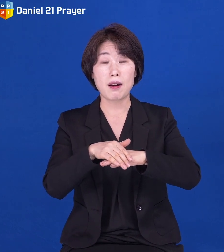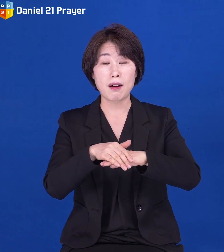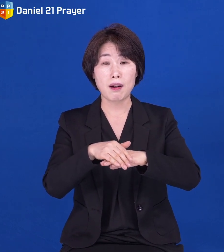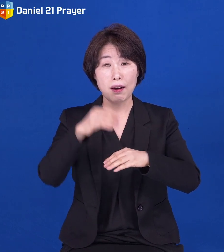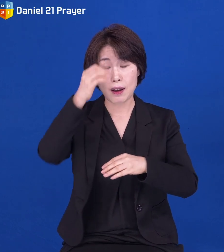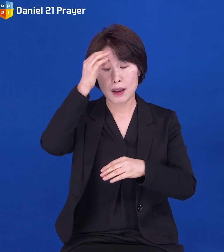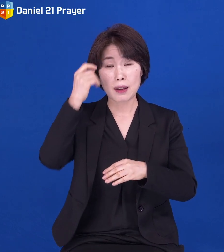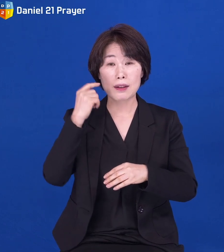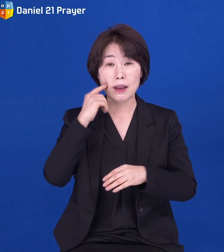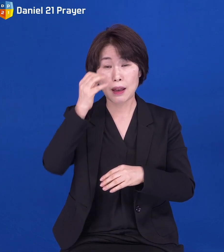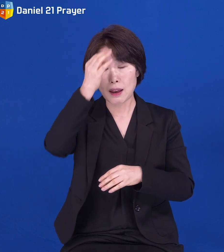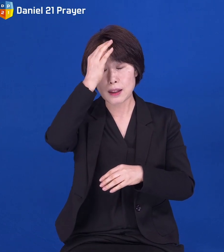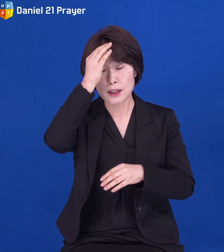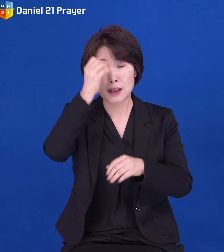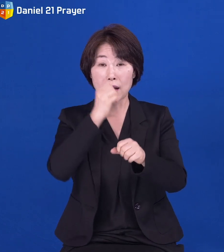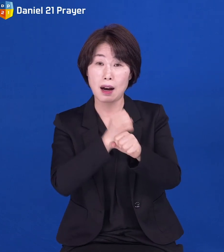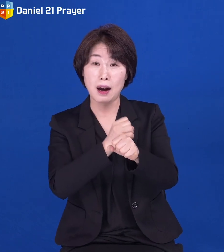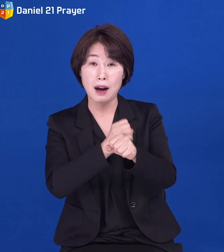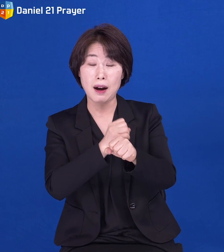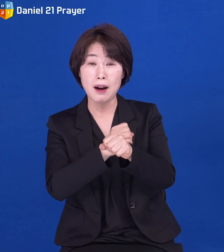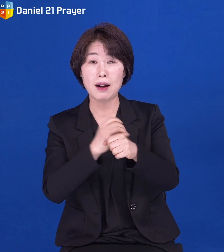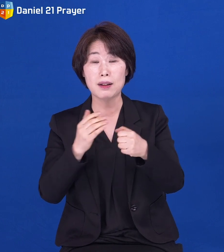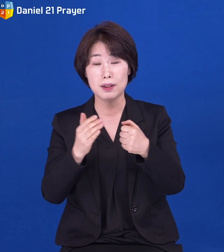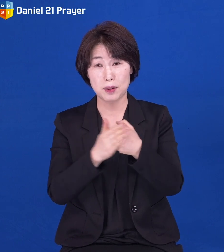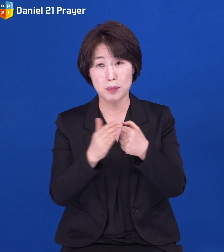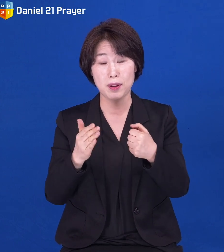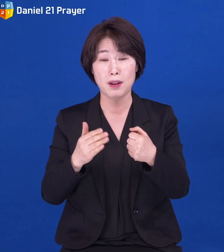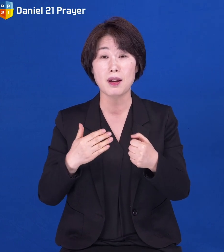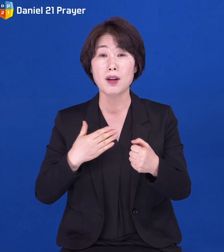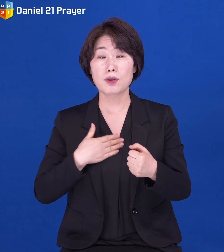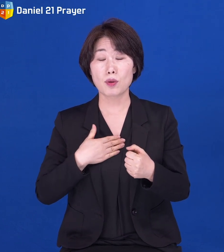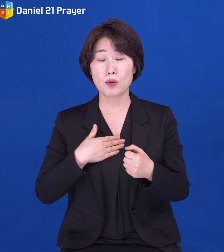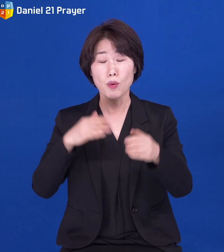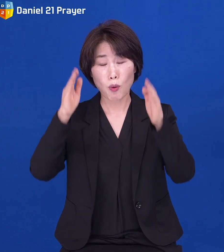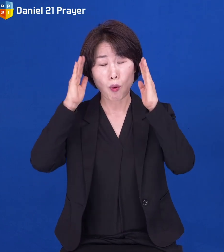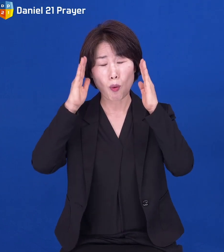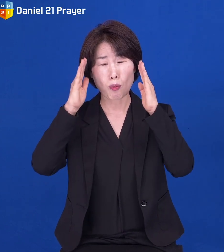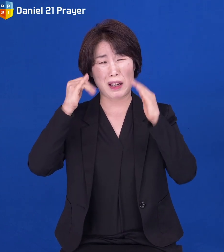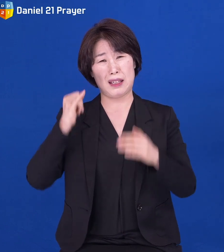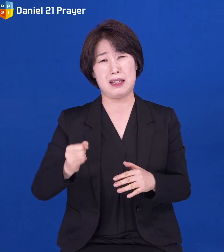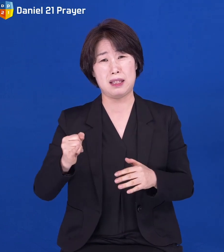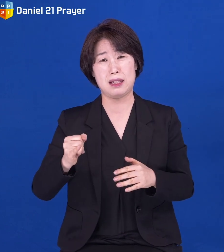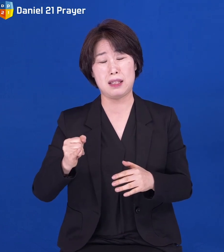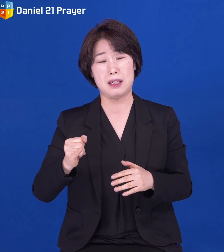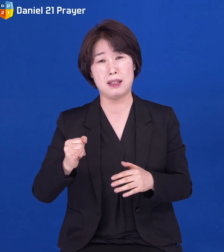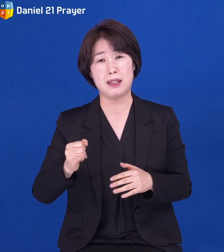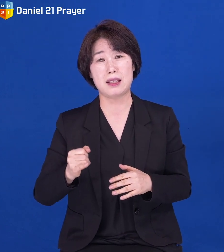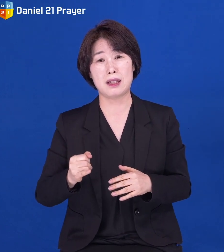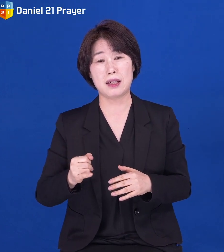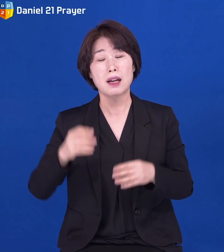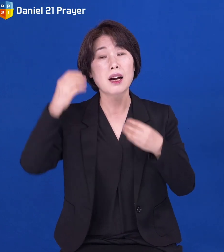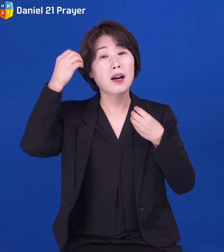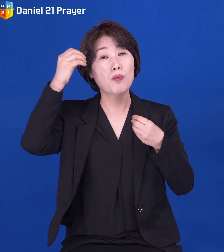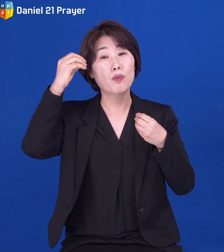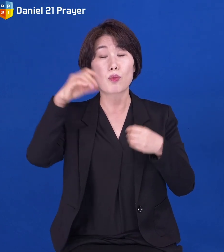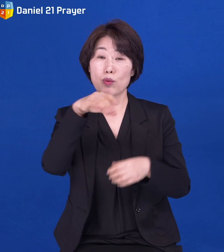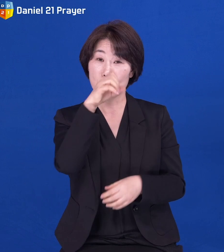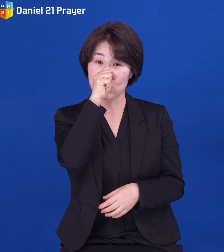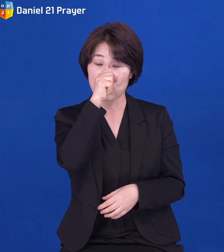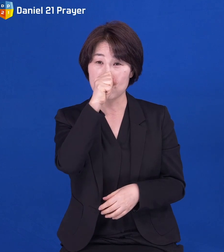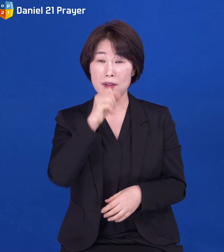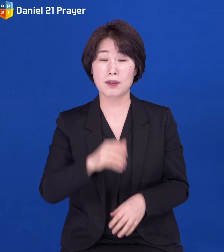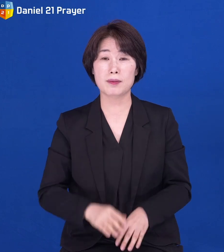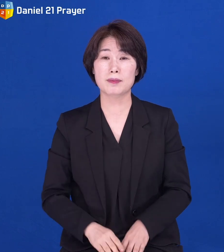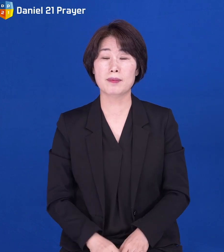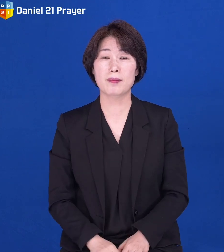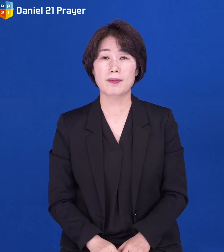예능 쪽으로만 생각을 하는 거예요. 공부를 너무 못하는 거예요, 저 같은 경우에는. 그래서 놀던 가락이 있어서 그런지 모르겠는데, 아니